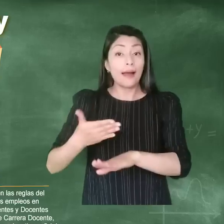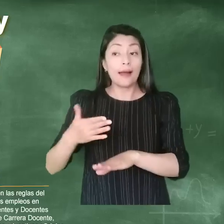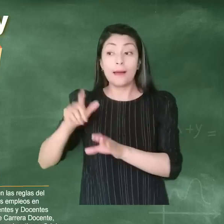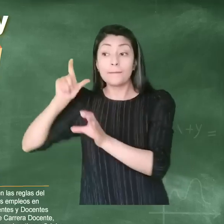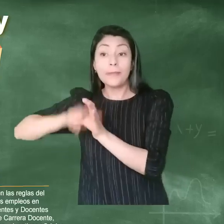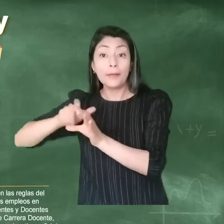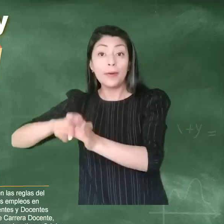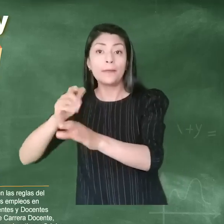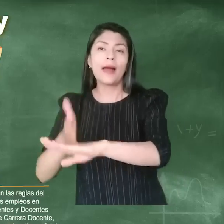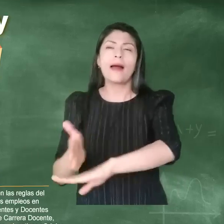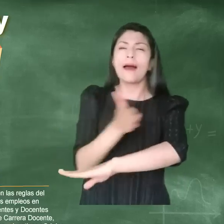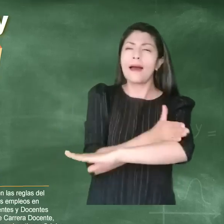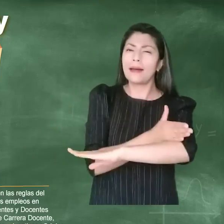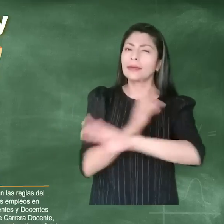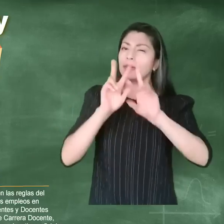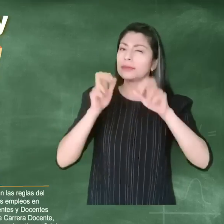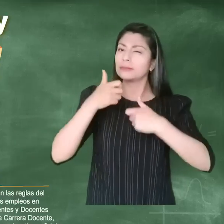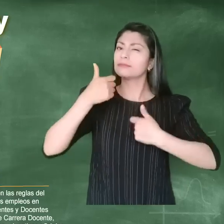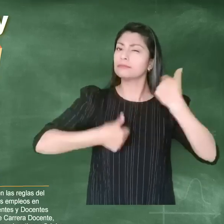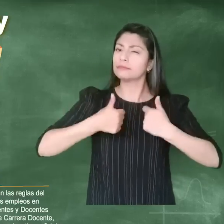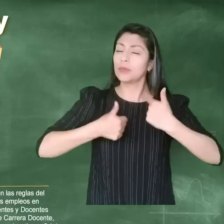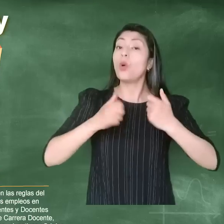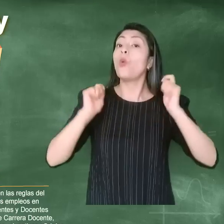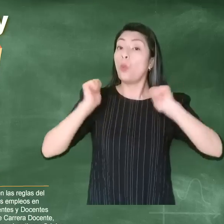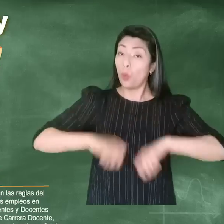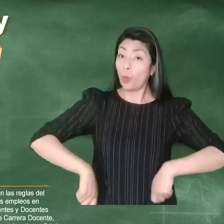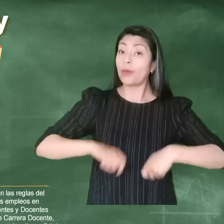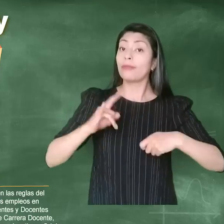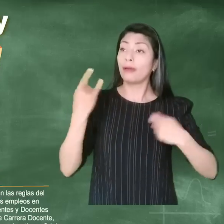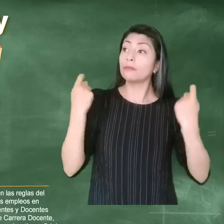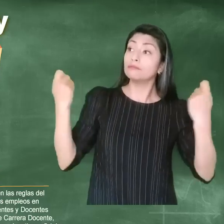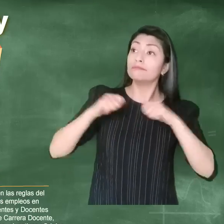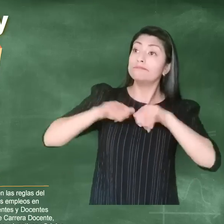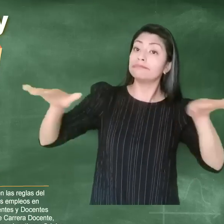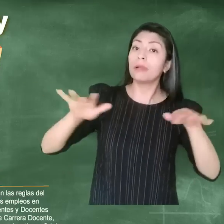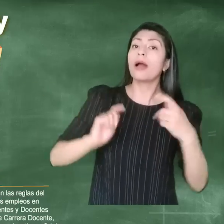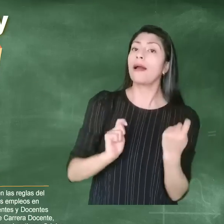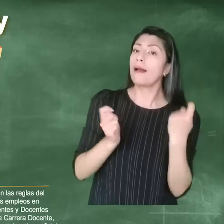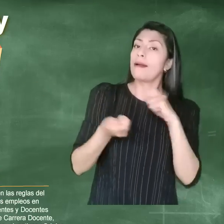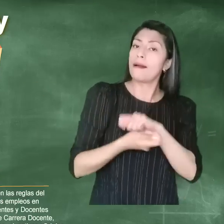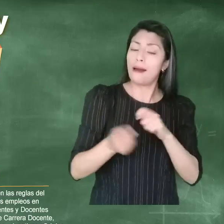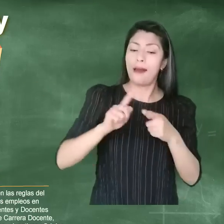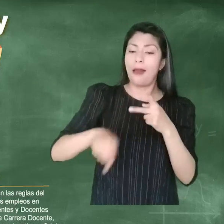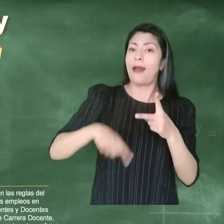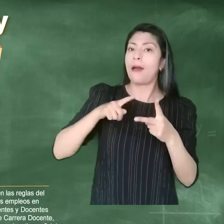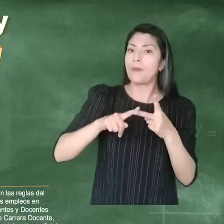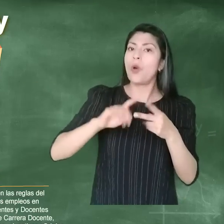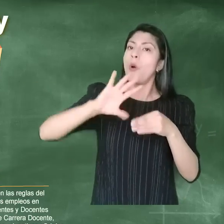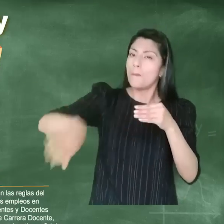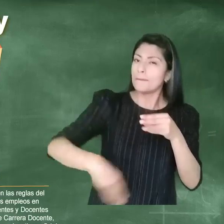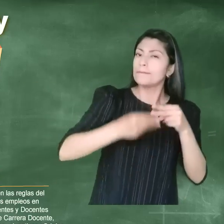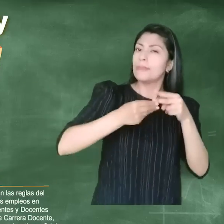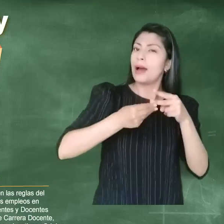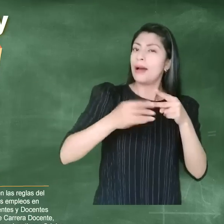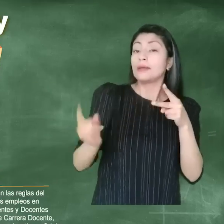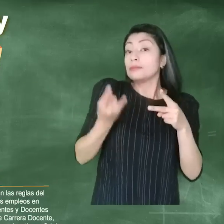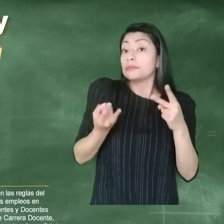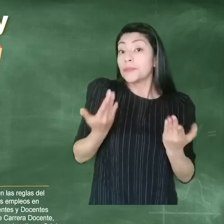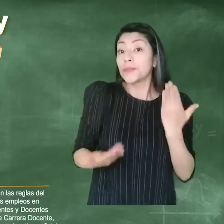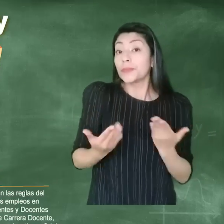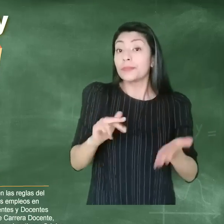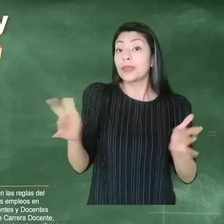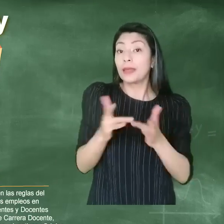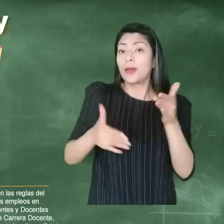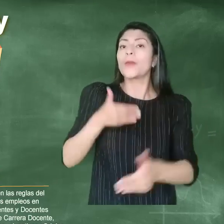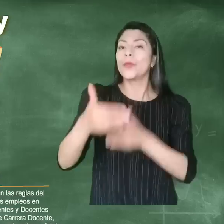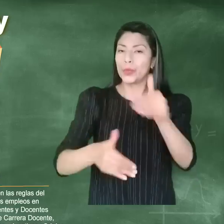a la etapa de inscripciones, la convocatoria podrá ser modificada o complementada, de oficio o a solicitud de la